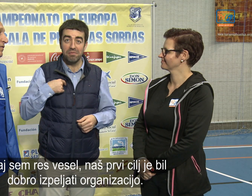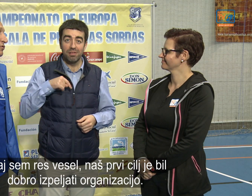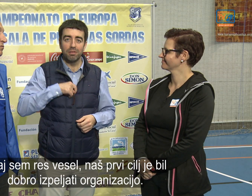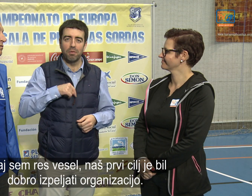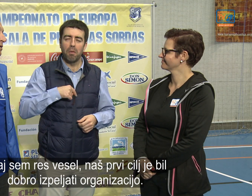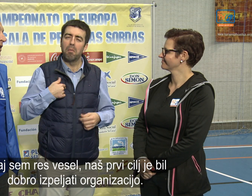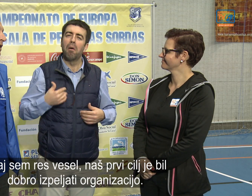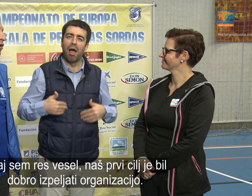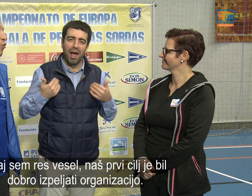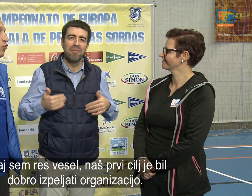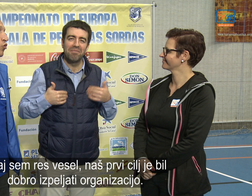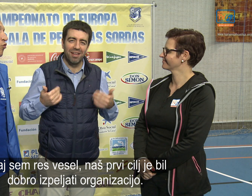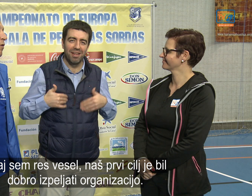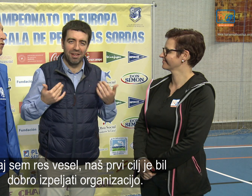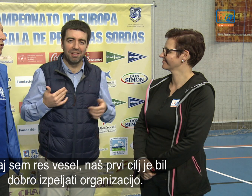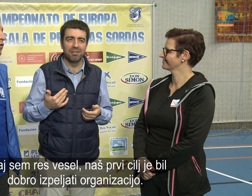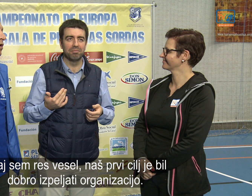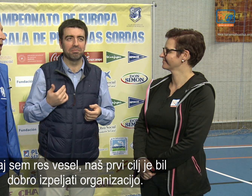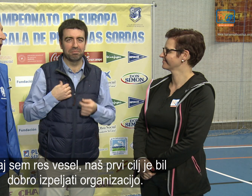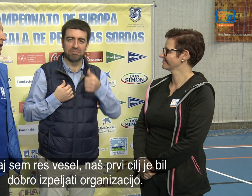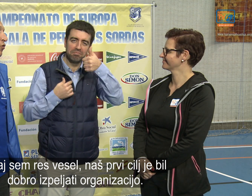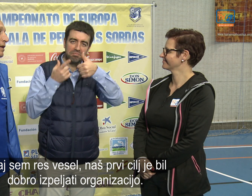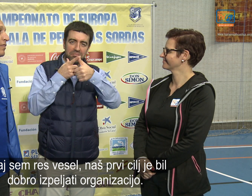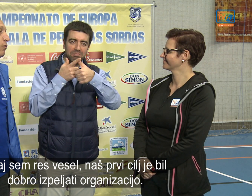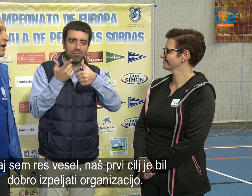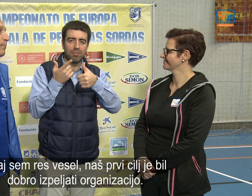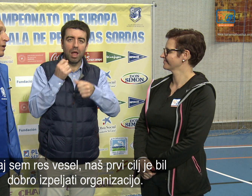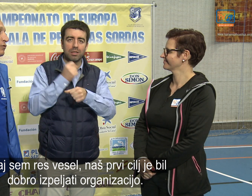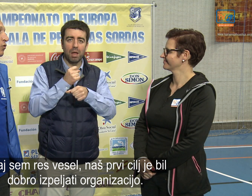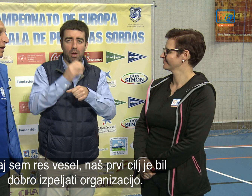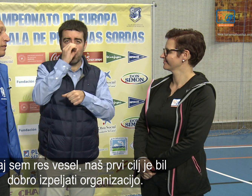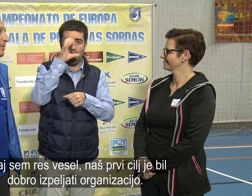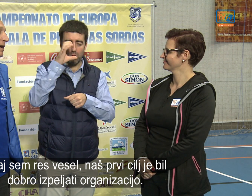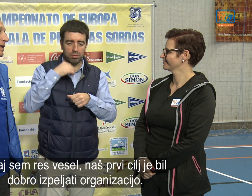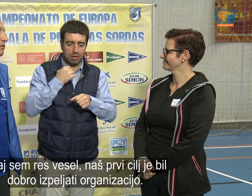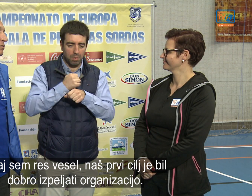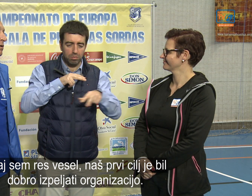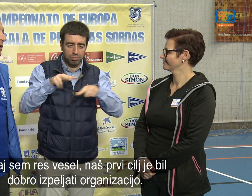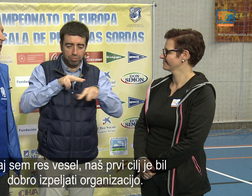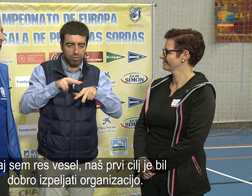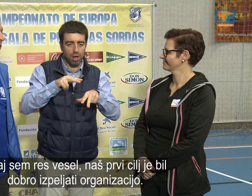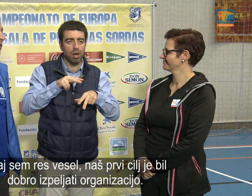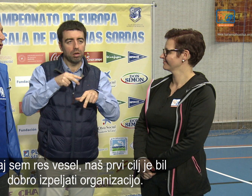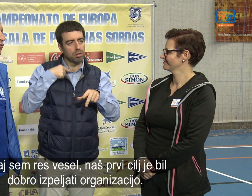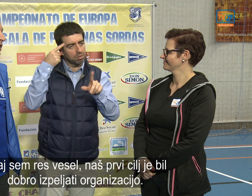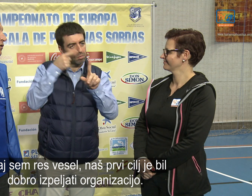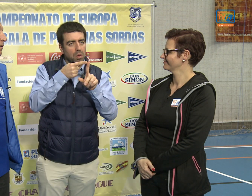satisfecho. Uno cuando organiza un campeonato lo organiza para ganarlo. El decir lo contrario es